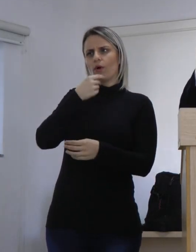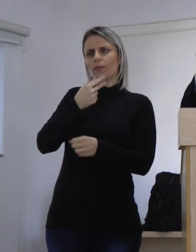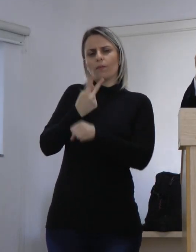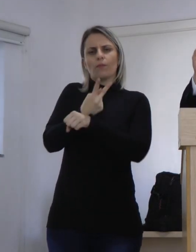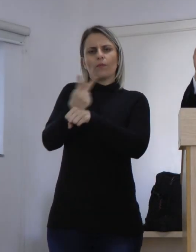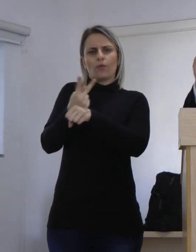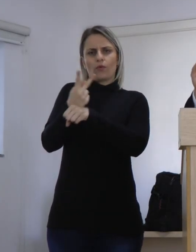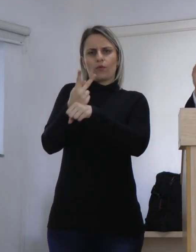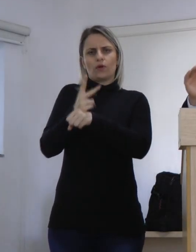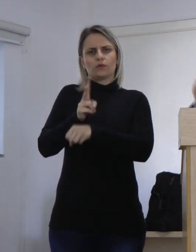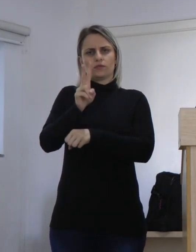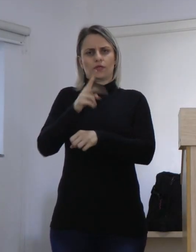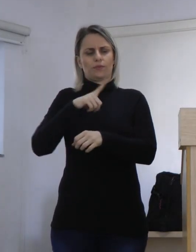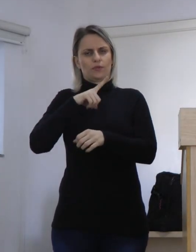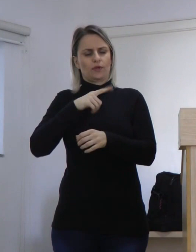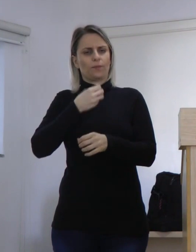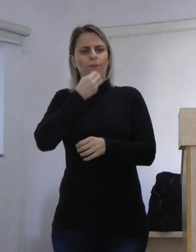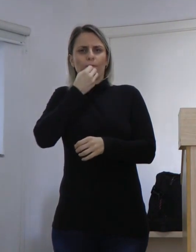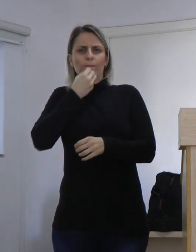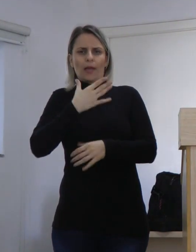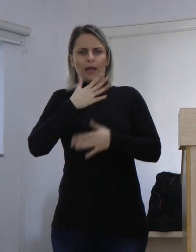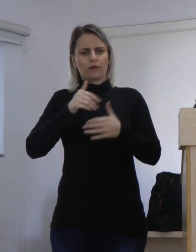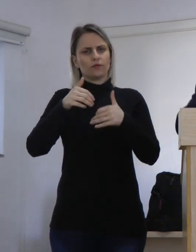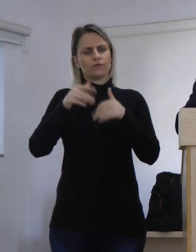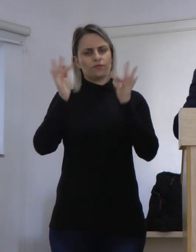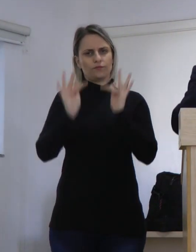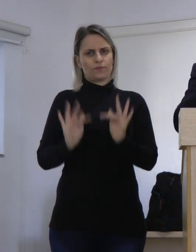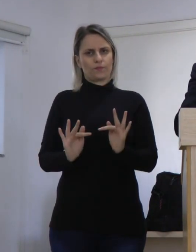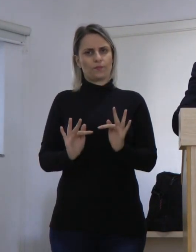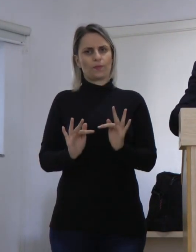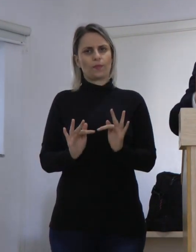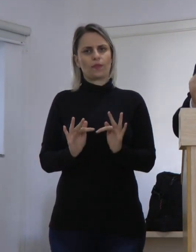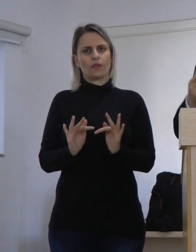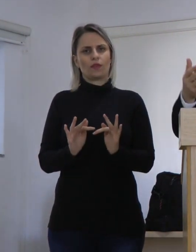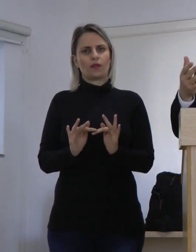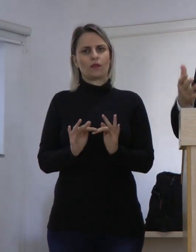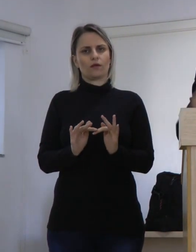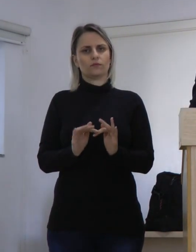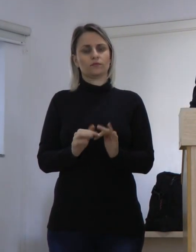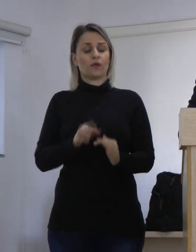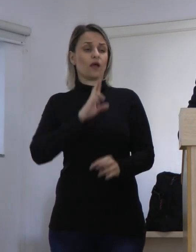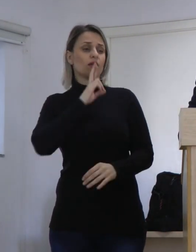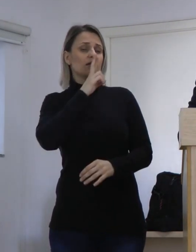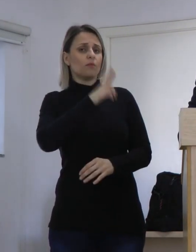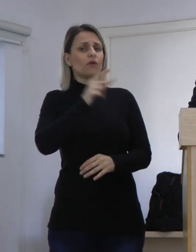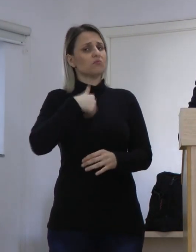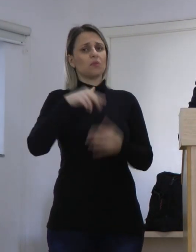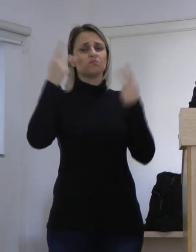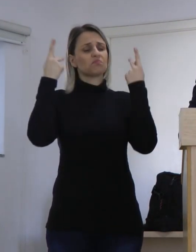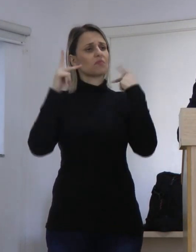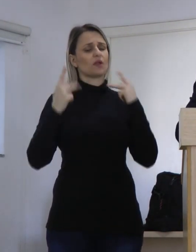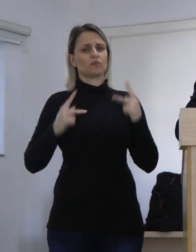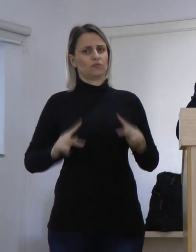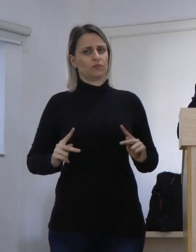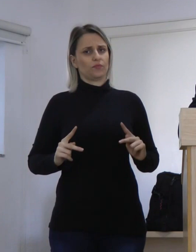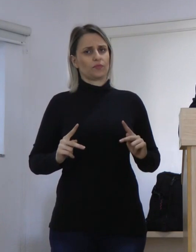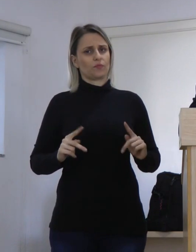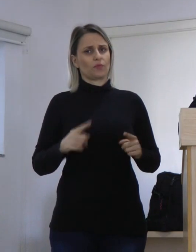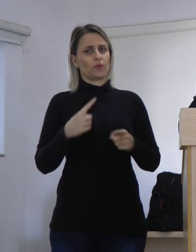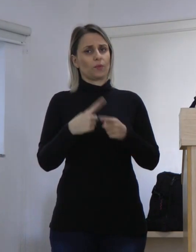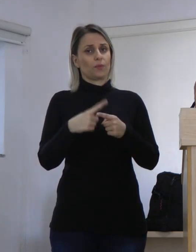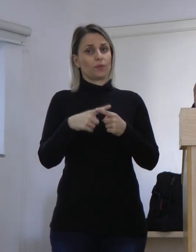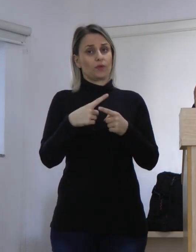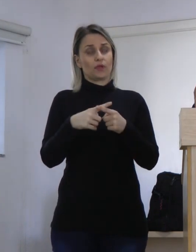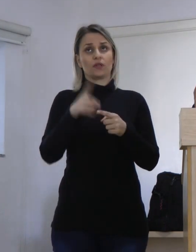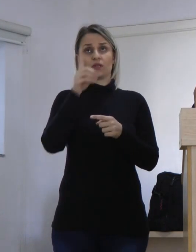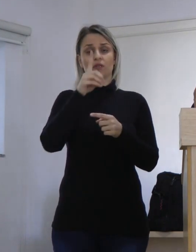é natural o desejo do bem-estar. Deus só proíbe o abuso por ser contrário à conservação. Ele não condena a